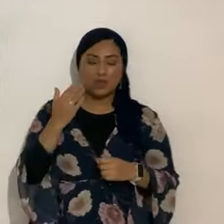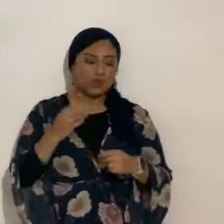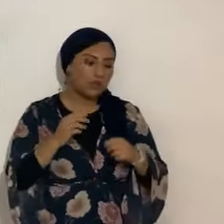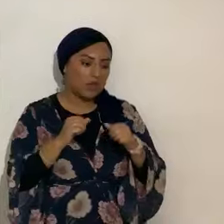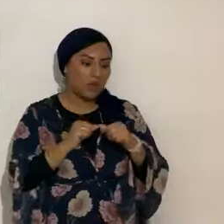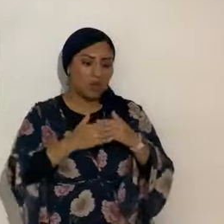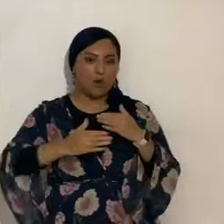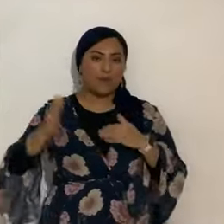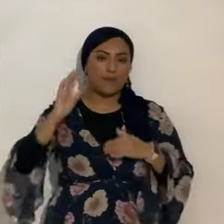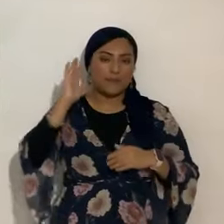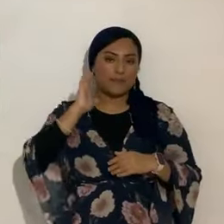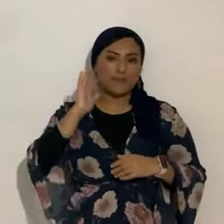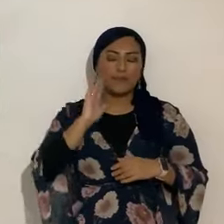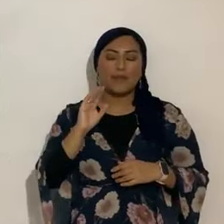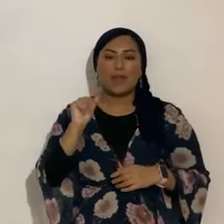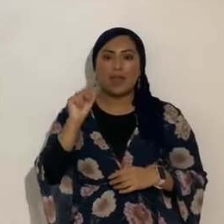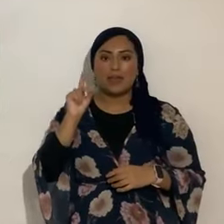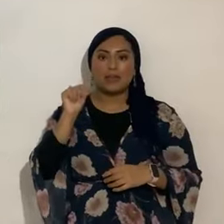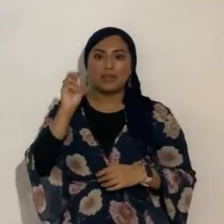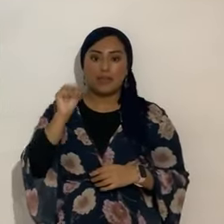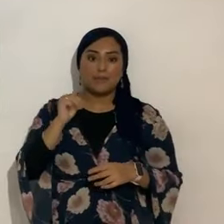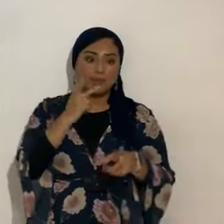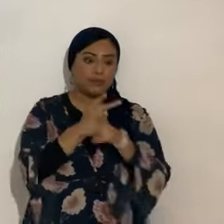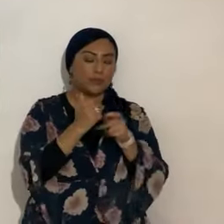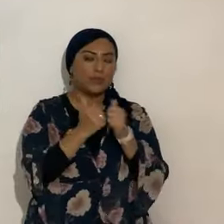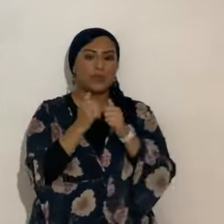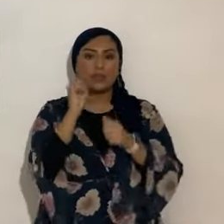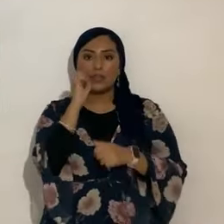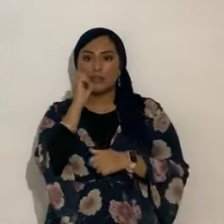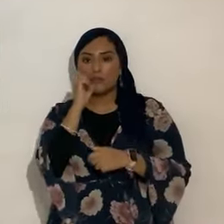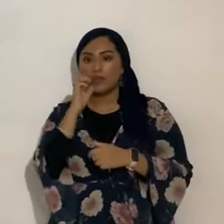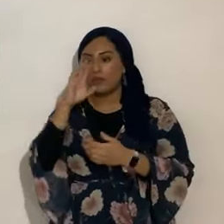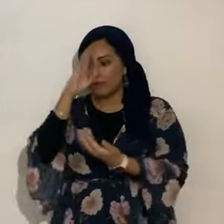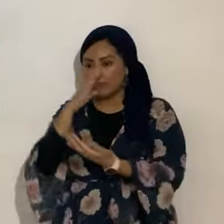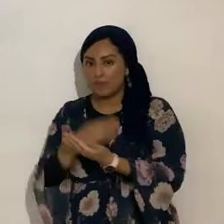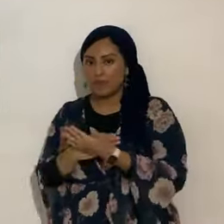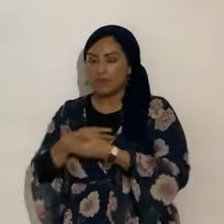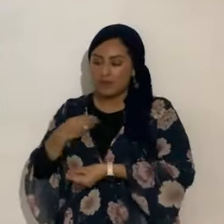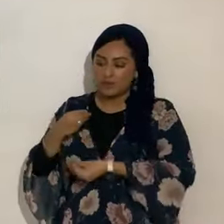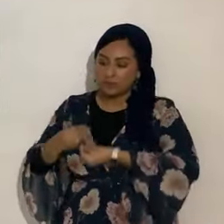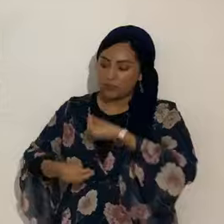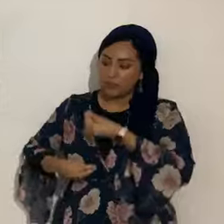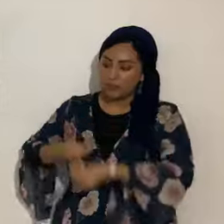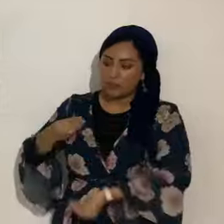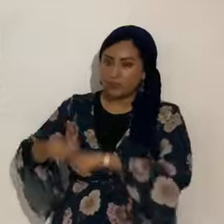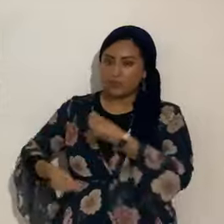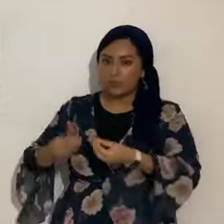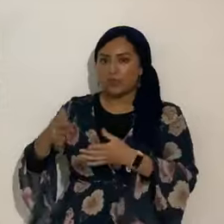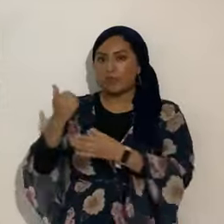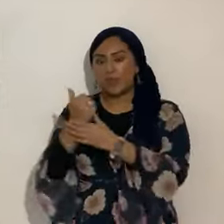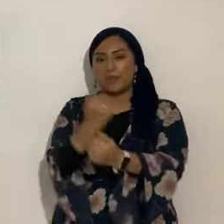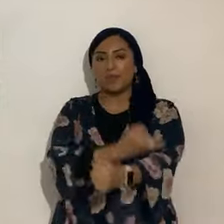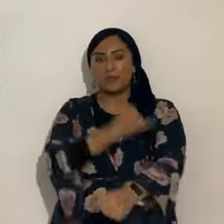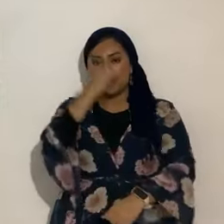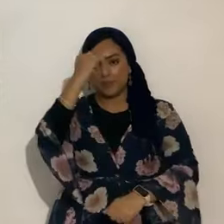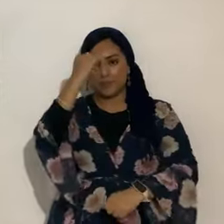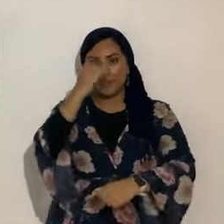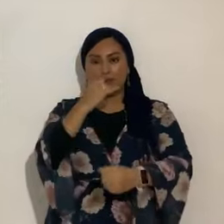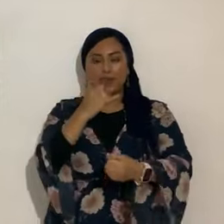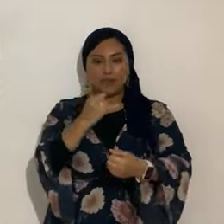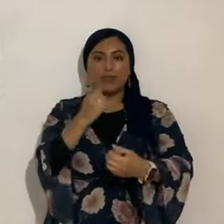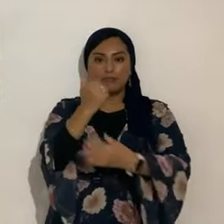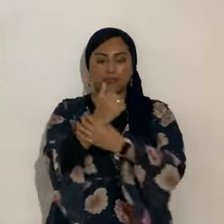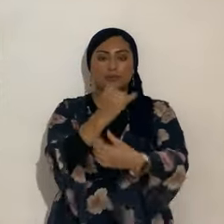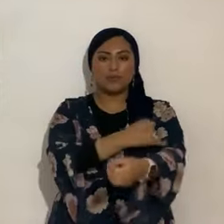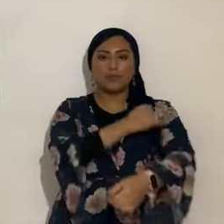siempre, desde Adán, él lo guardaba con Eva, y después sus hijos, y después los patriarcas. Entonces